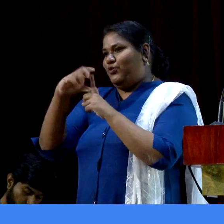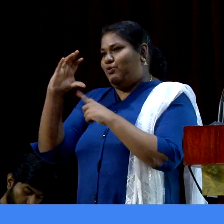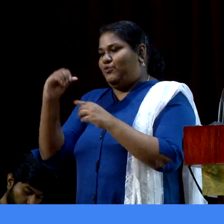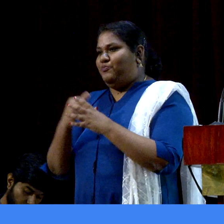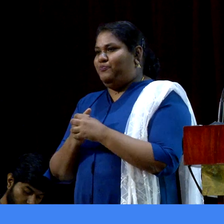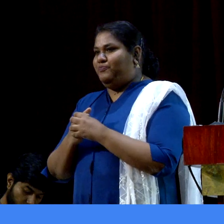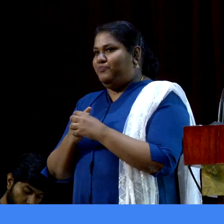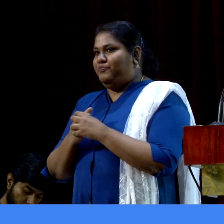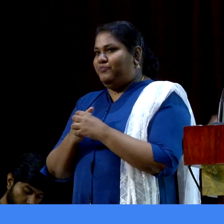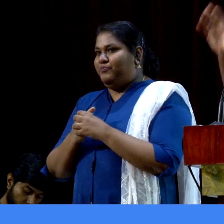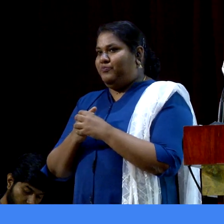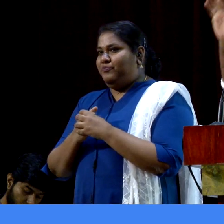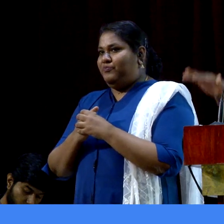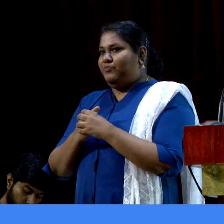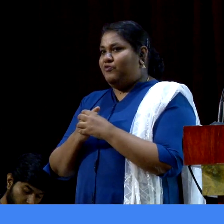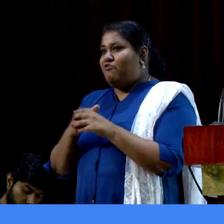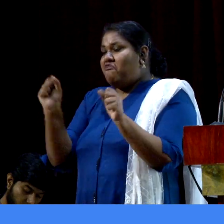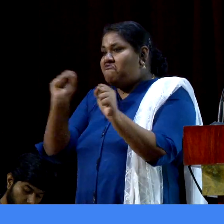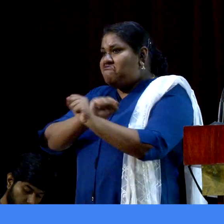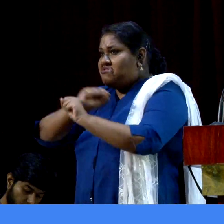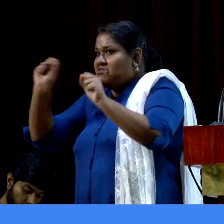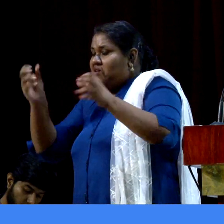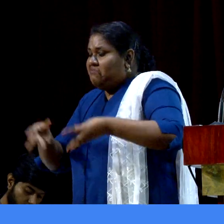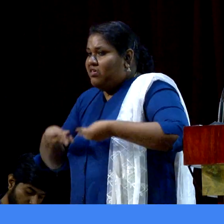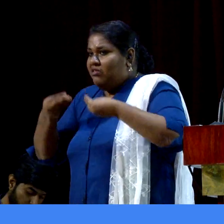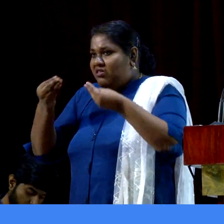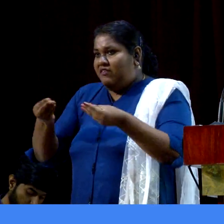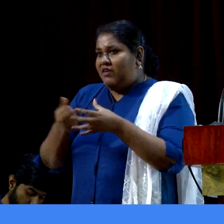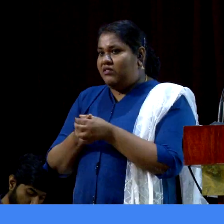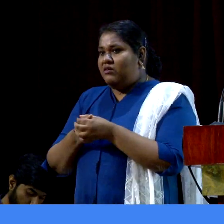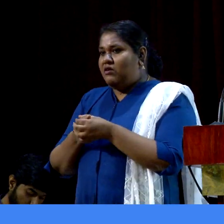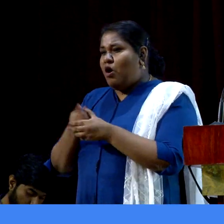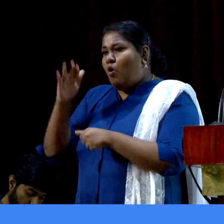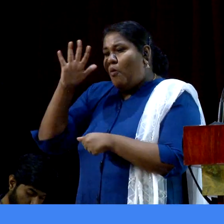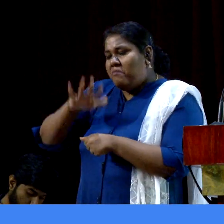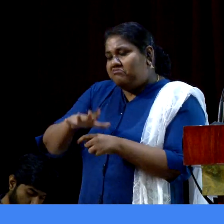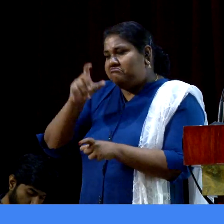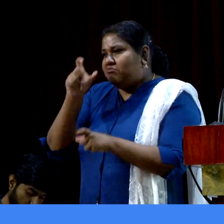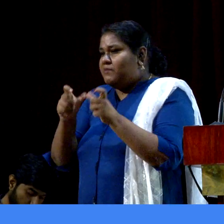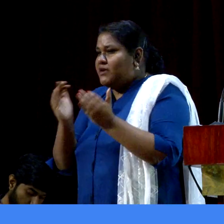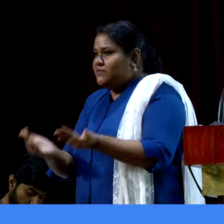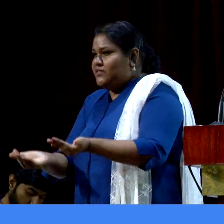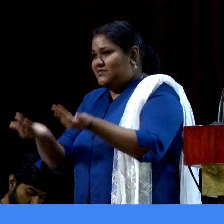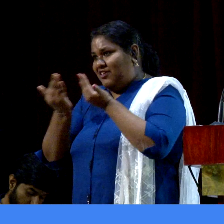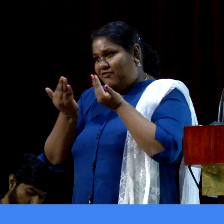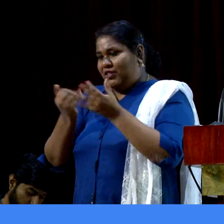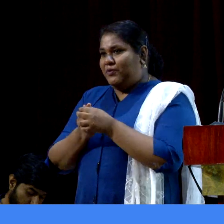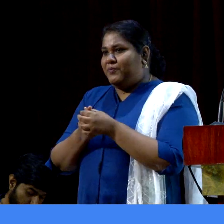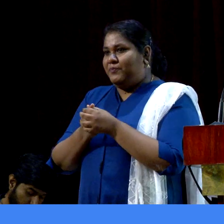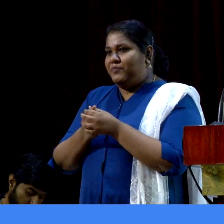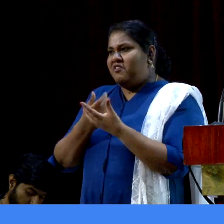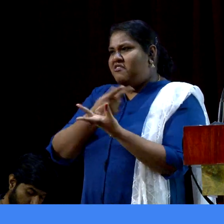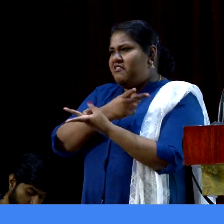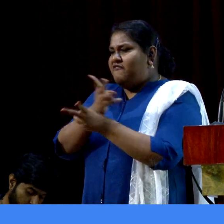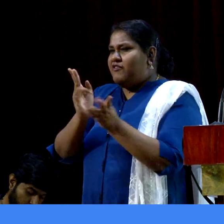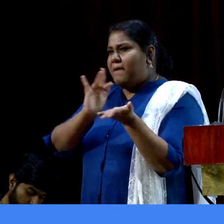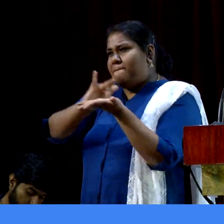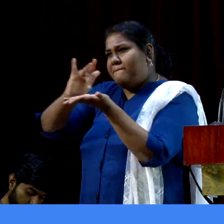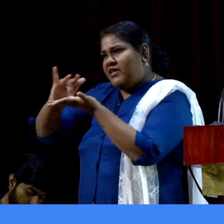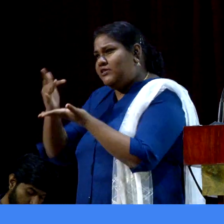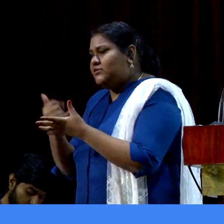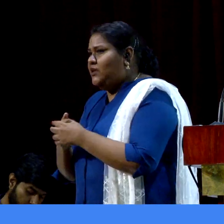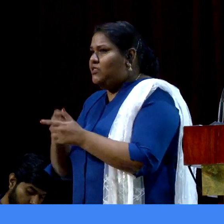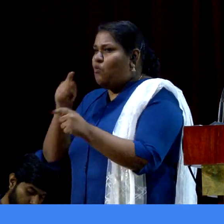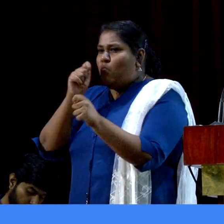அடிமைத்தனம் என்பது எல்லா இடத்திலும் இருக்கிறது. நிலத்தில் இருக்கிறது, உணவில் இருக்கிறது, கல்வியில் இருக்கிறது, தொழிலில்